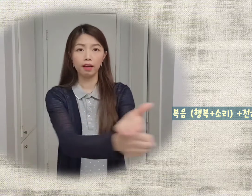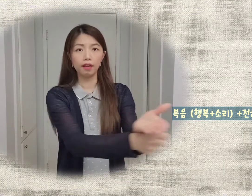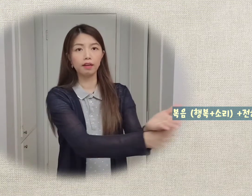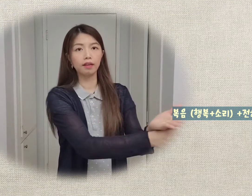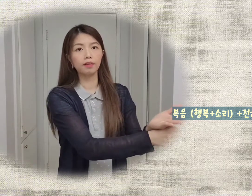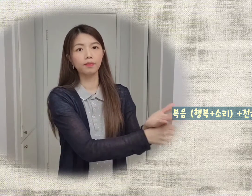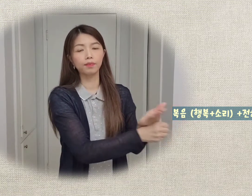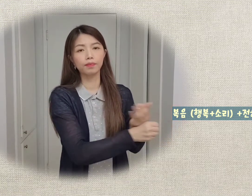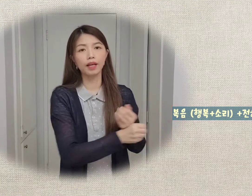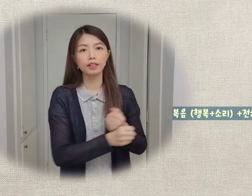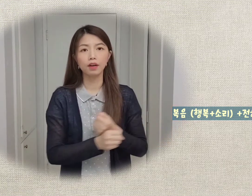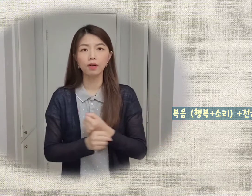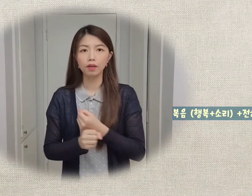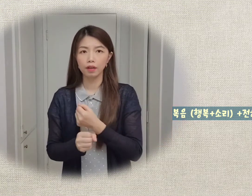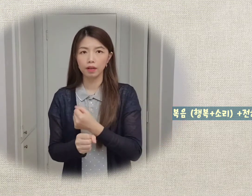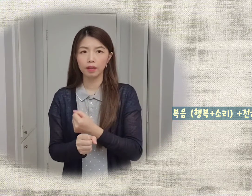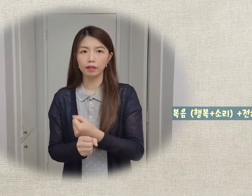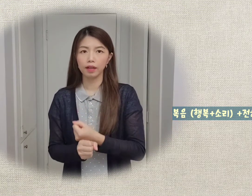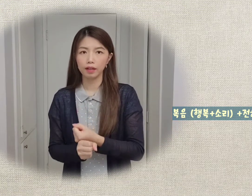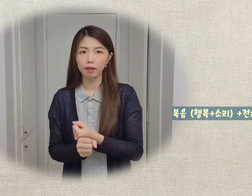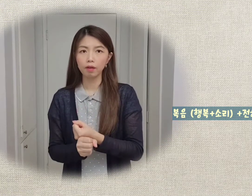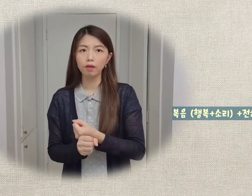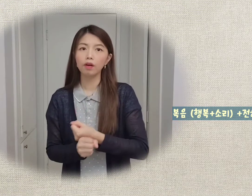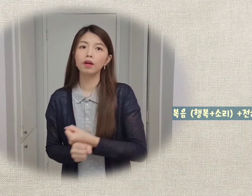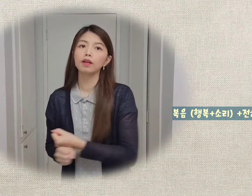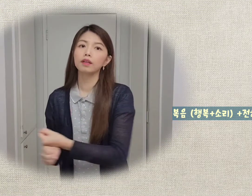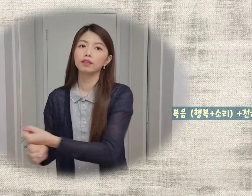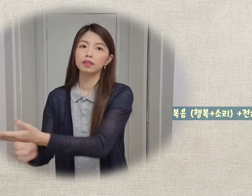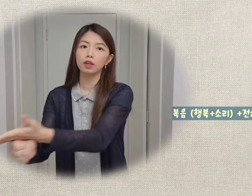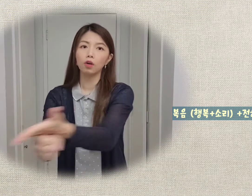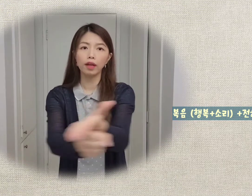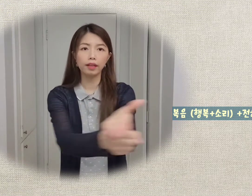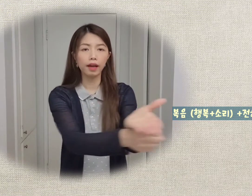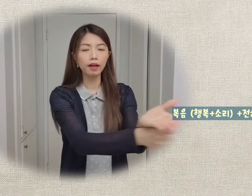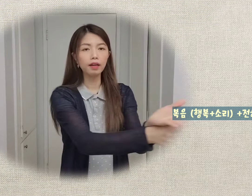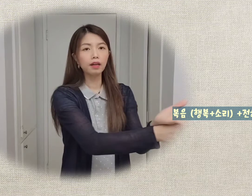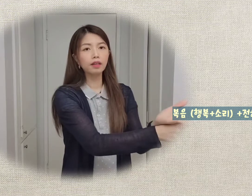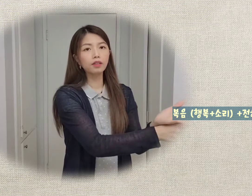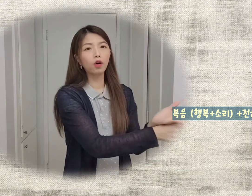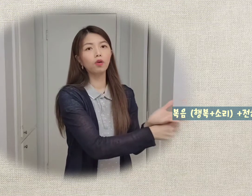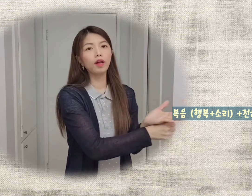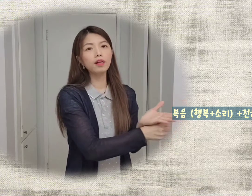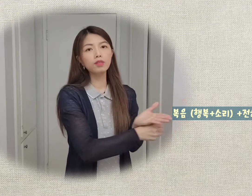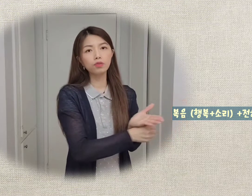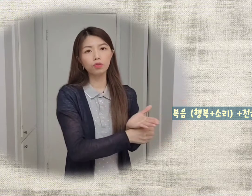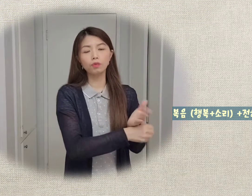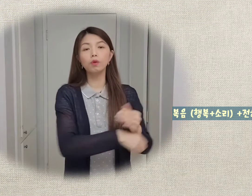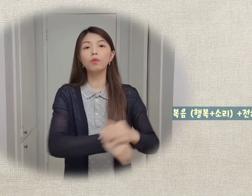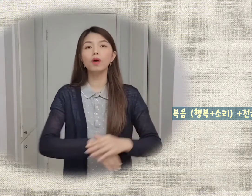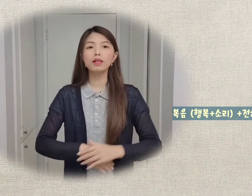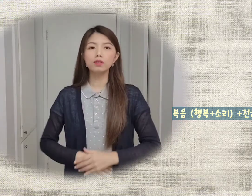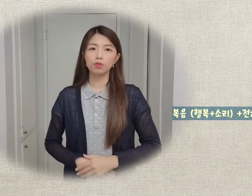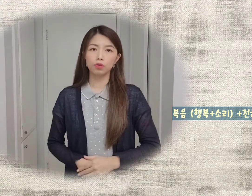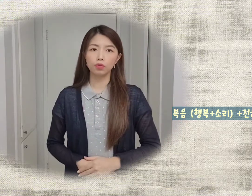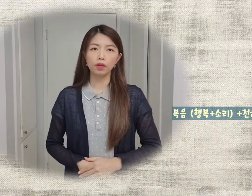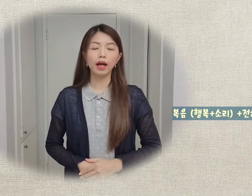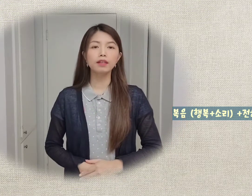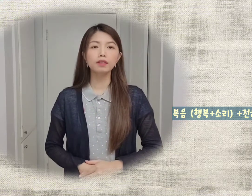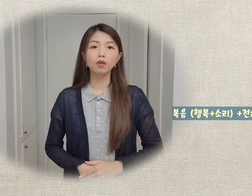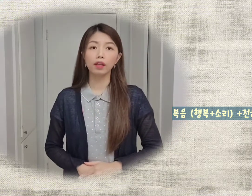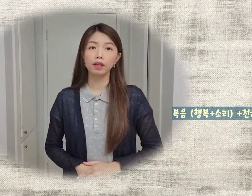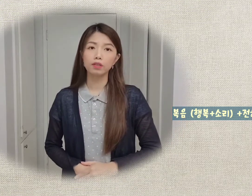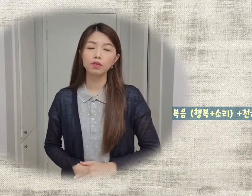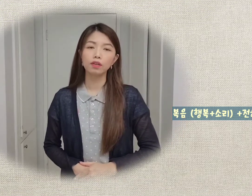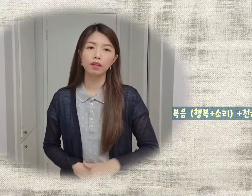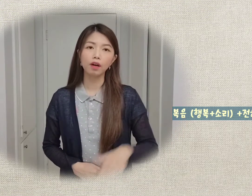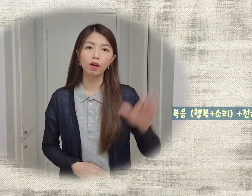전하다. 다시요. 이 상태에서 전하다, 전할 수, 뭐뭐 할 수,